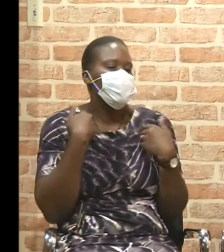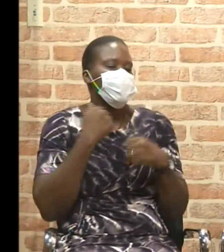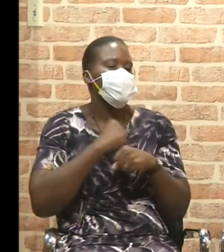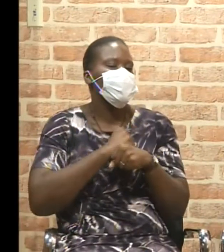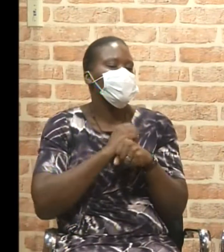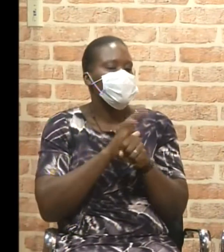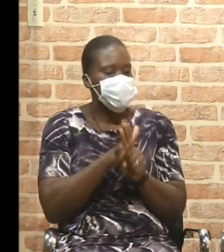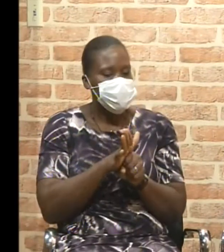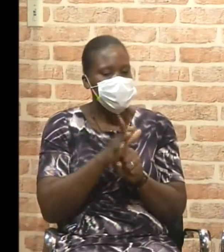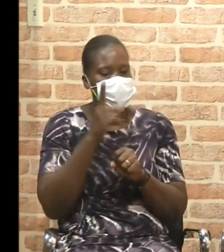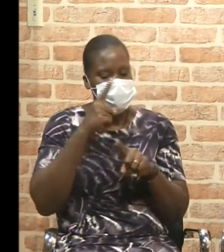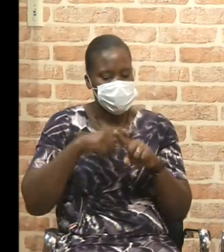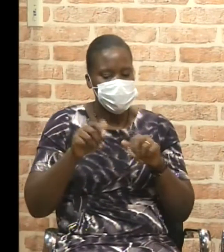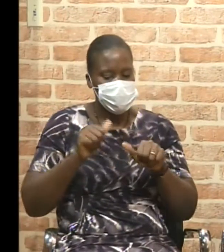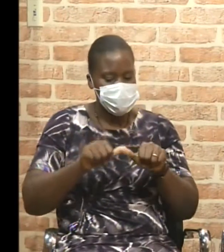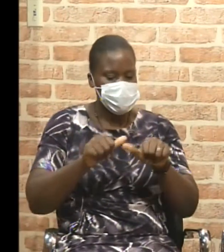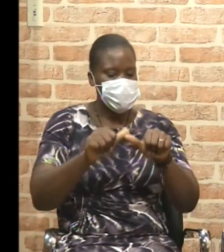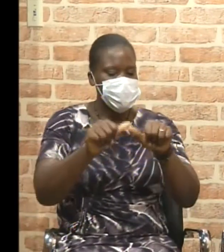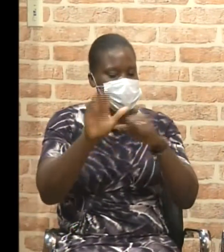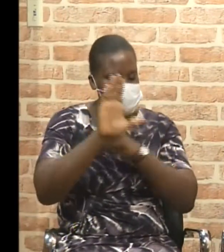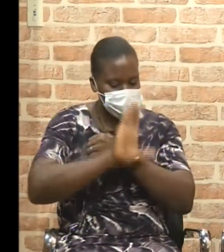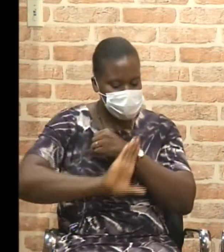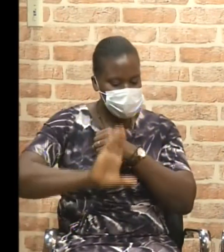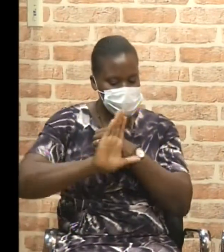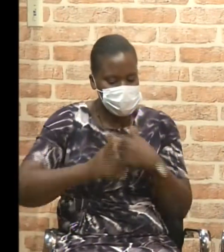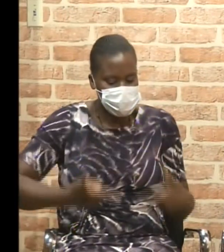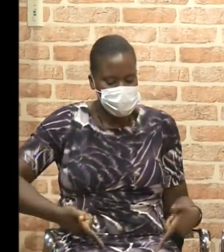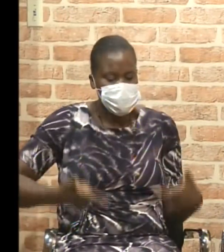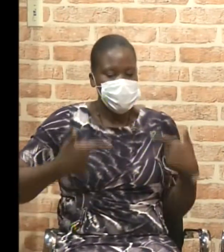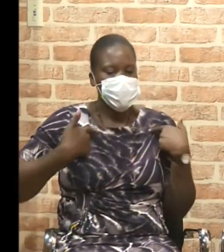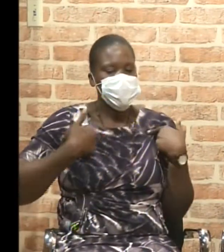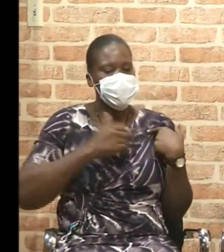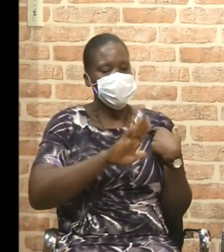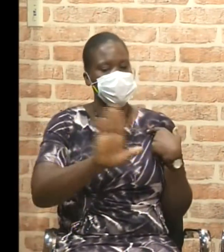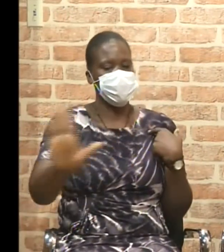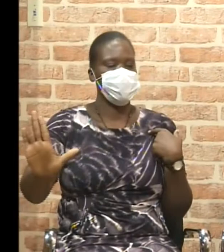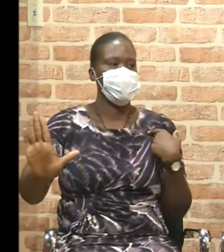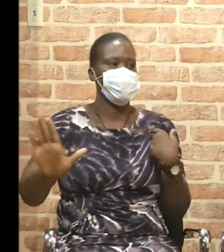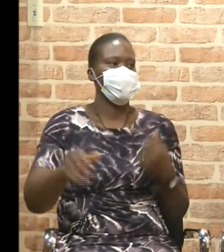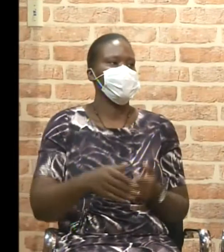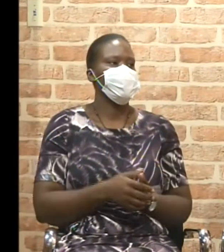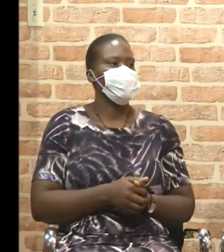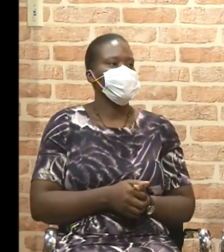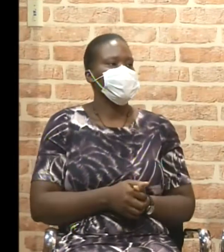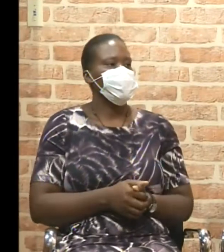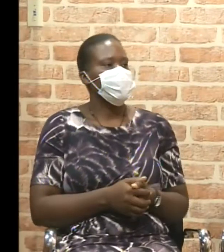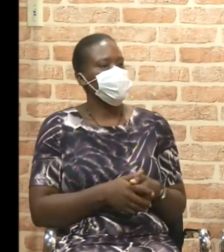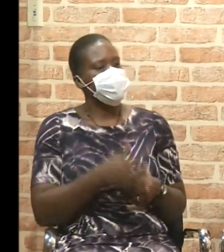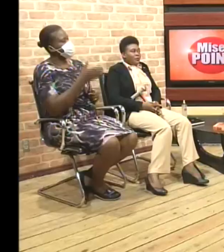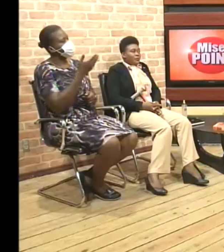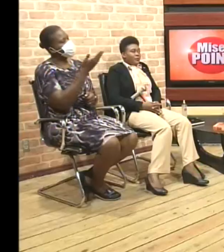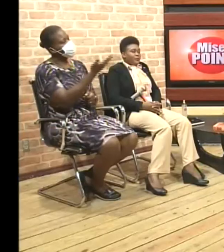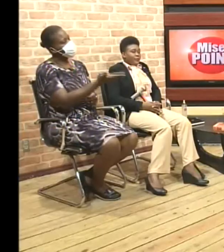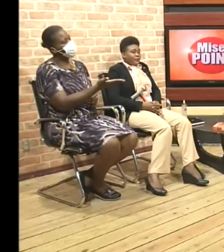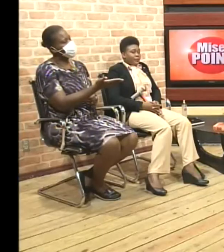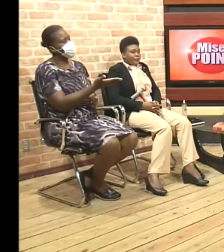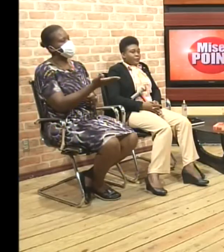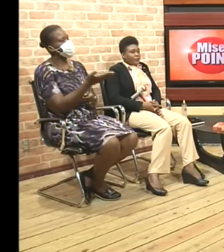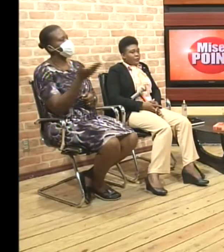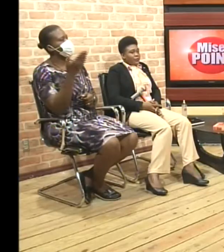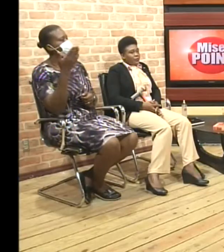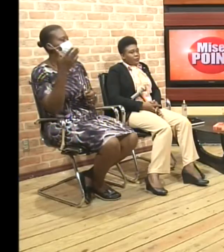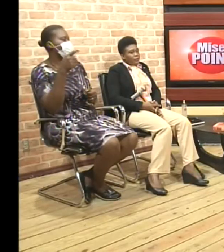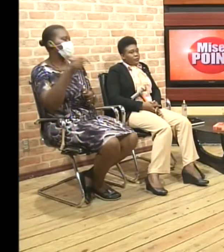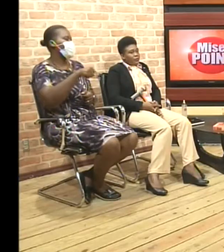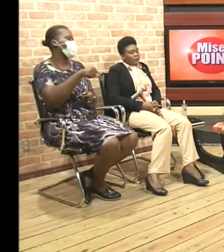que justement prudence temps est très important pour respecter les gestes barrières. Alors là heureusement vous êtes déjà dans secteur A, d'ailleurs